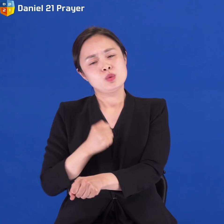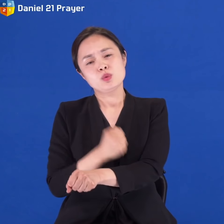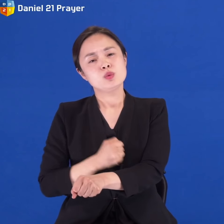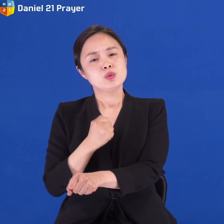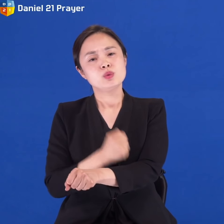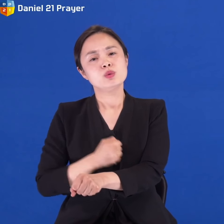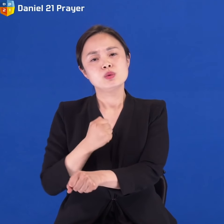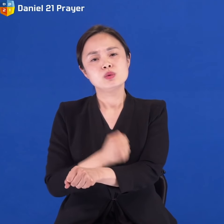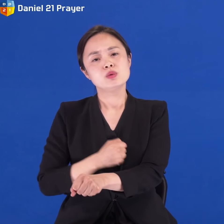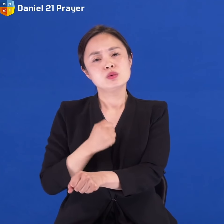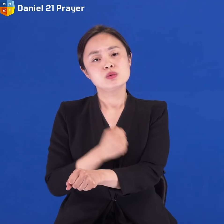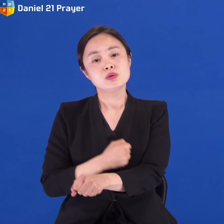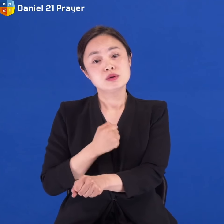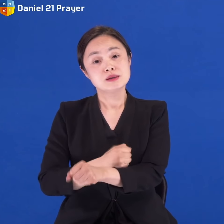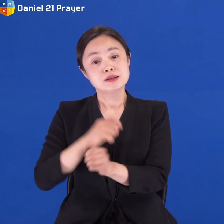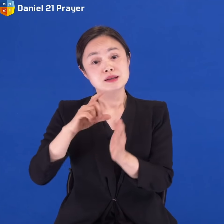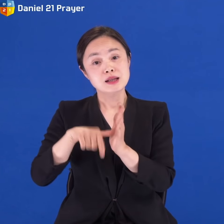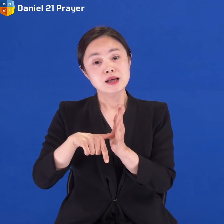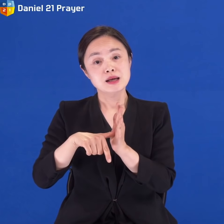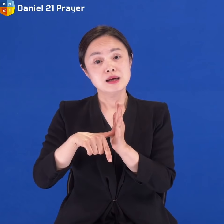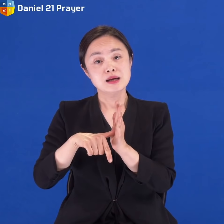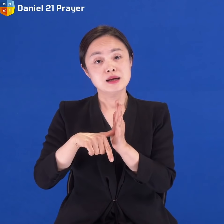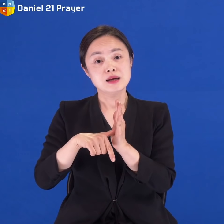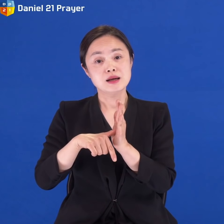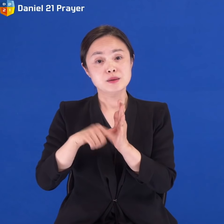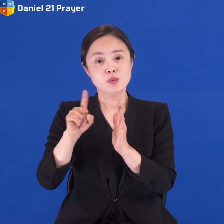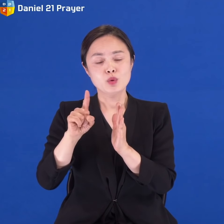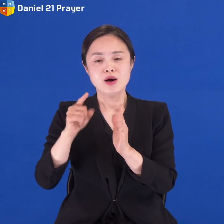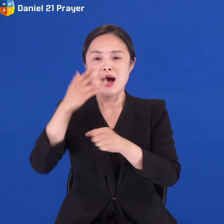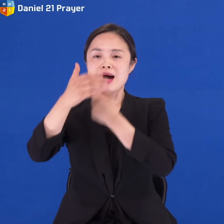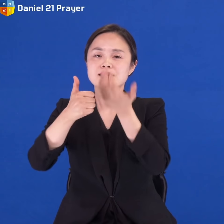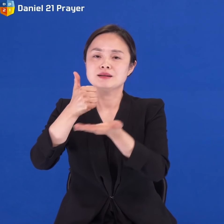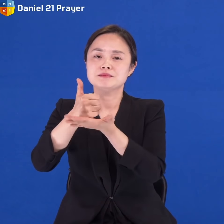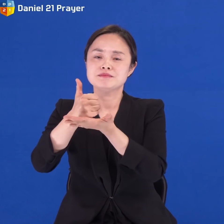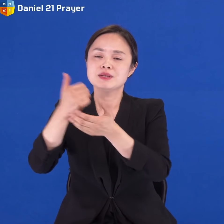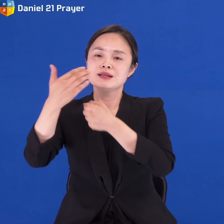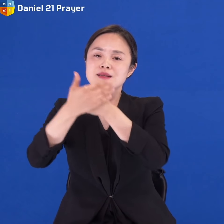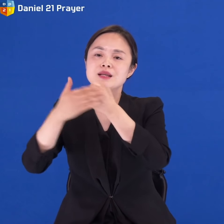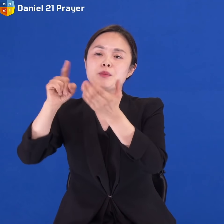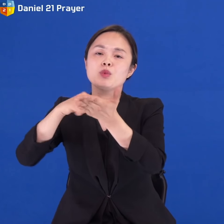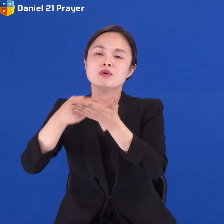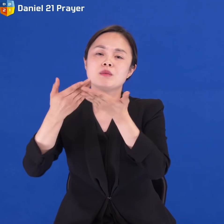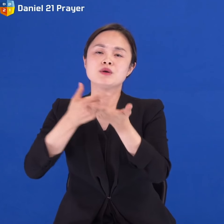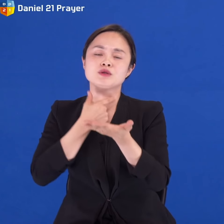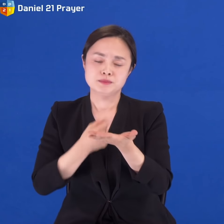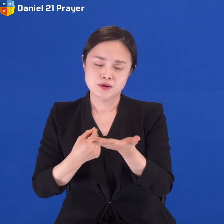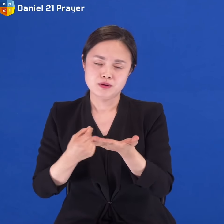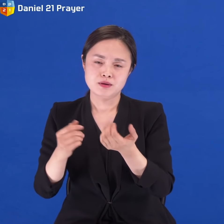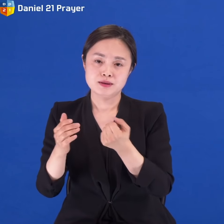와서 십자가를 그리게 됐습니다. 십자가 그림 좀 보여주시겠어요?